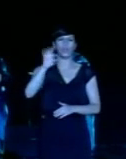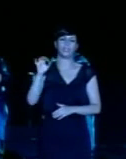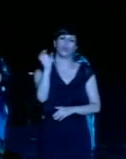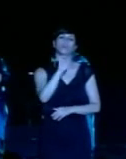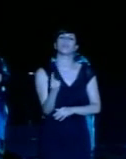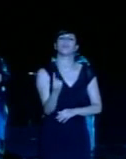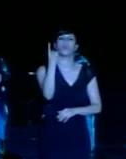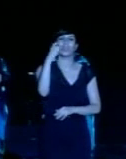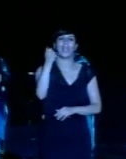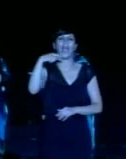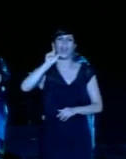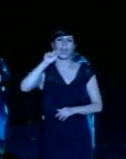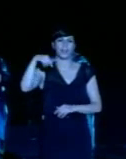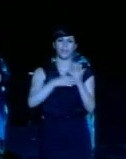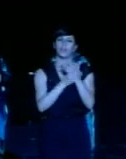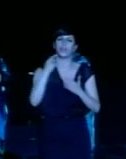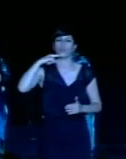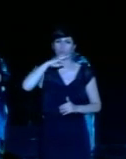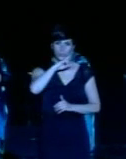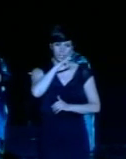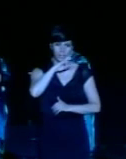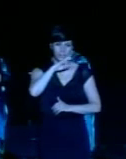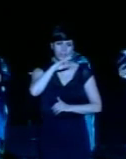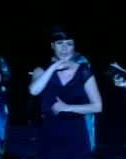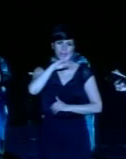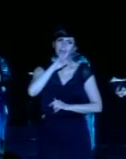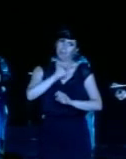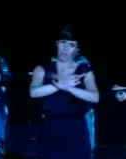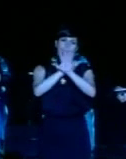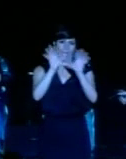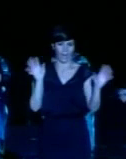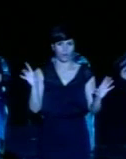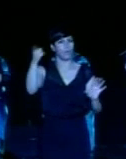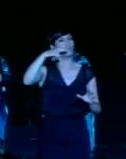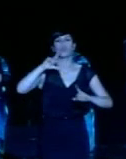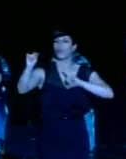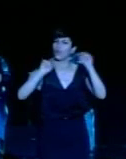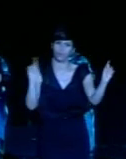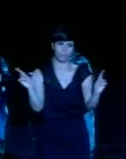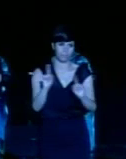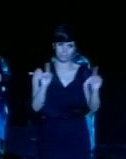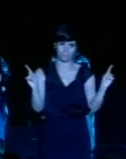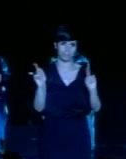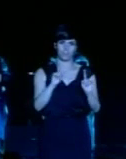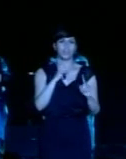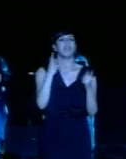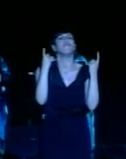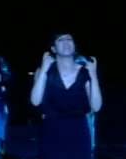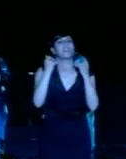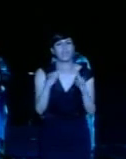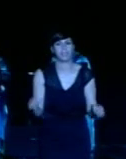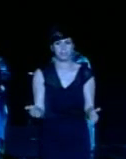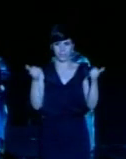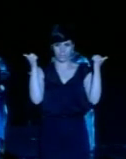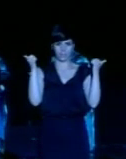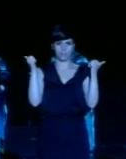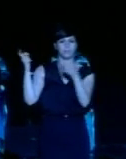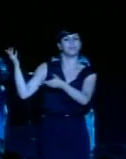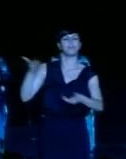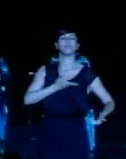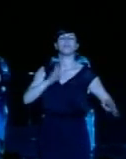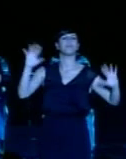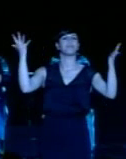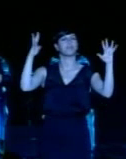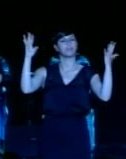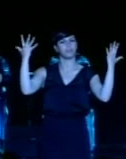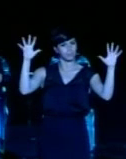Osetia del Norte, Alania, Federación Rusa. Pero, por supuesto, no se vayan porque nos queda fiesta todavía. Recibamos con